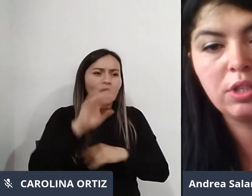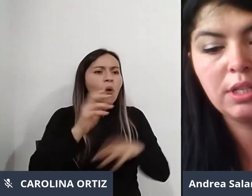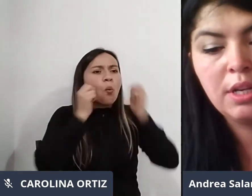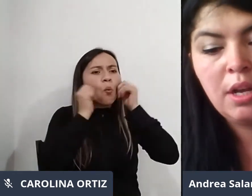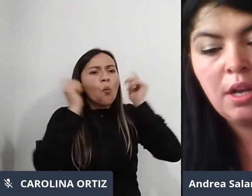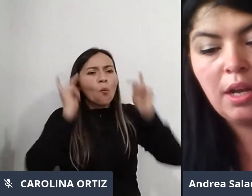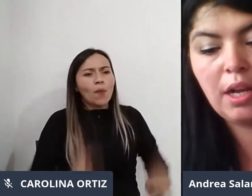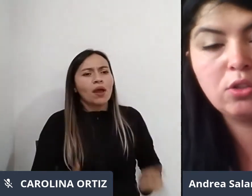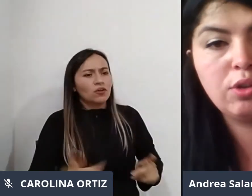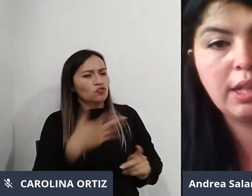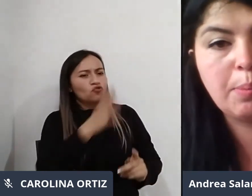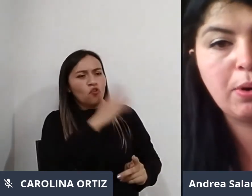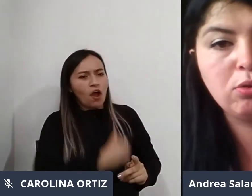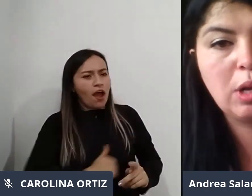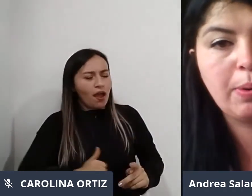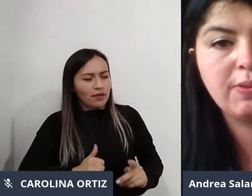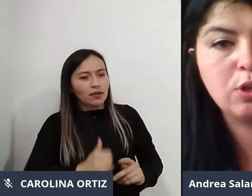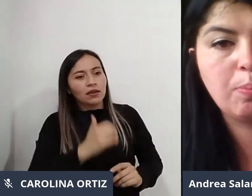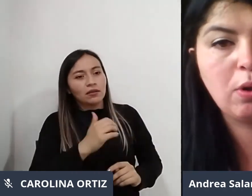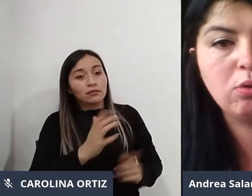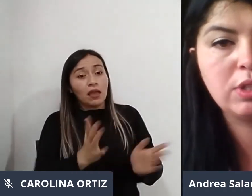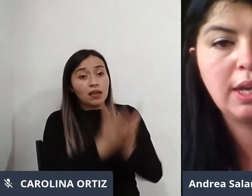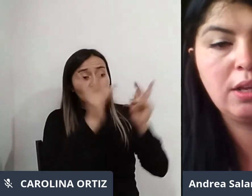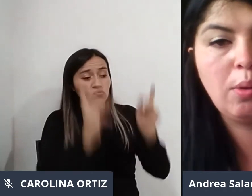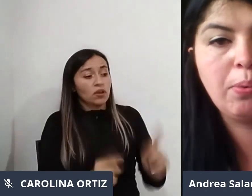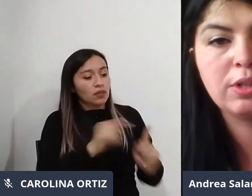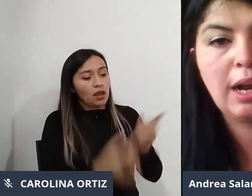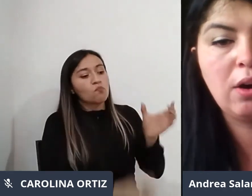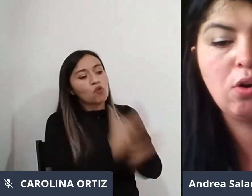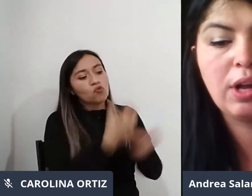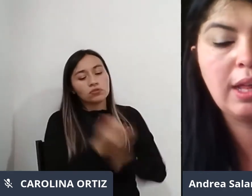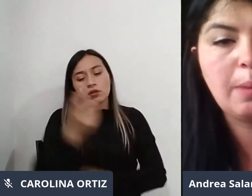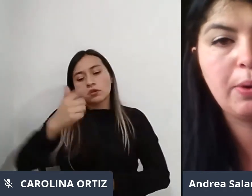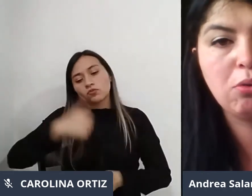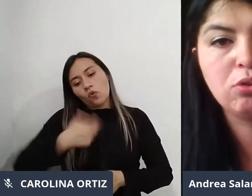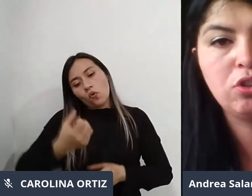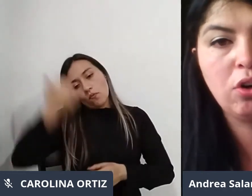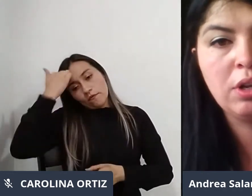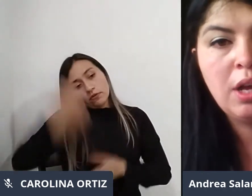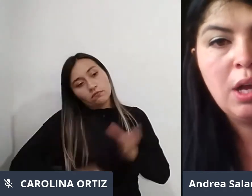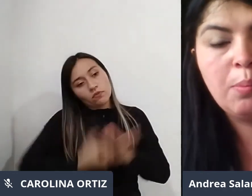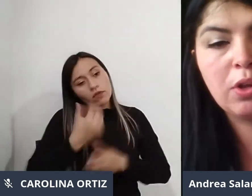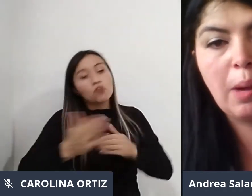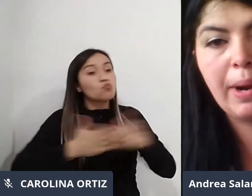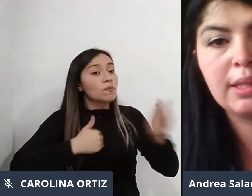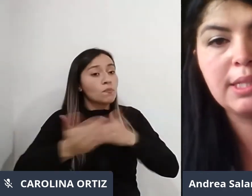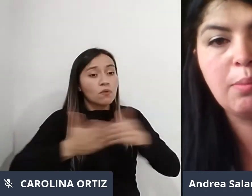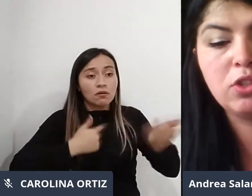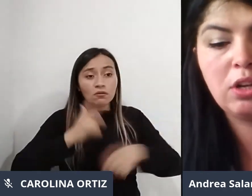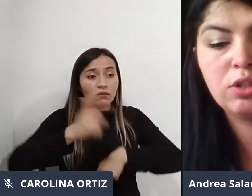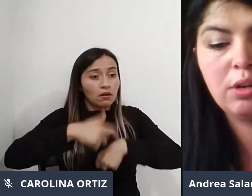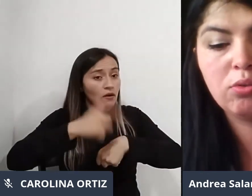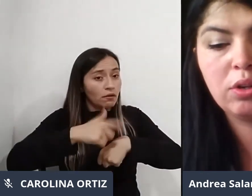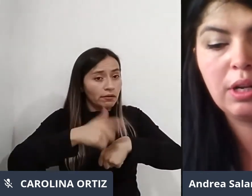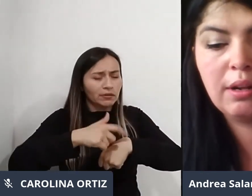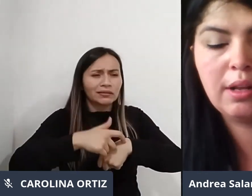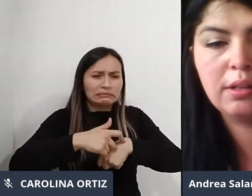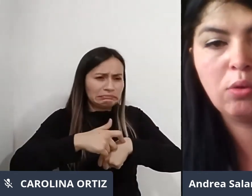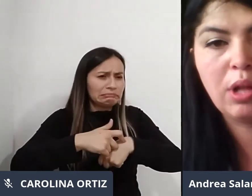sujetos. Entonces, el estudiante produce, el profesor produce y no importa la hora de la producción, porque aparte estamos